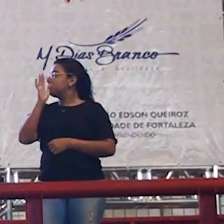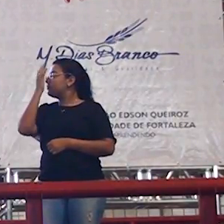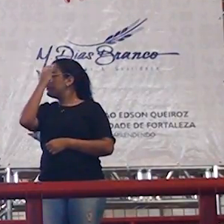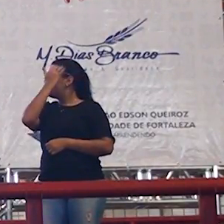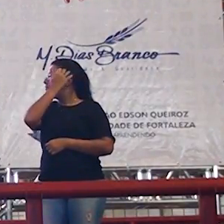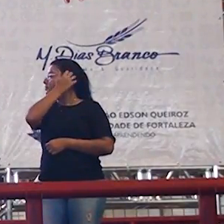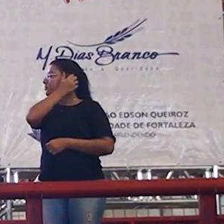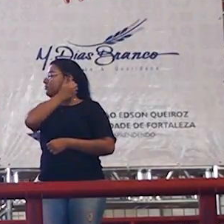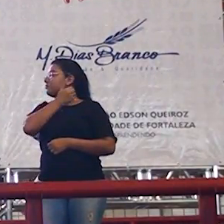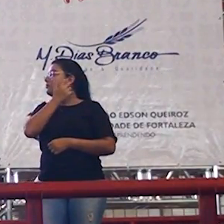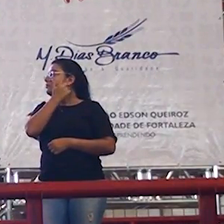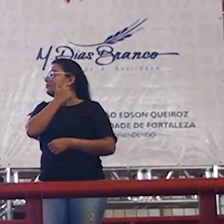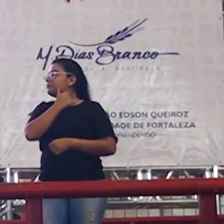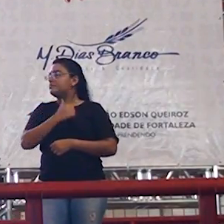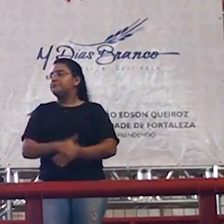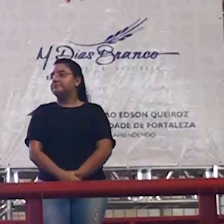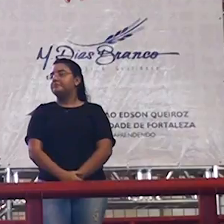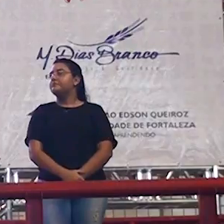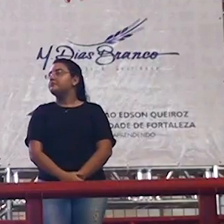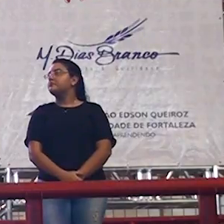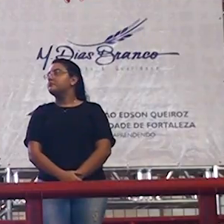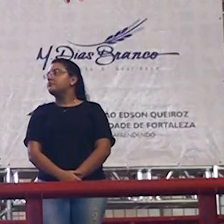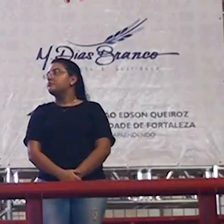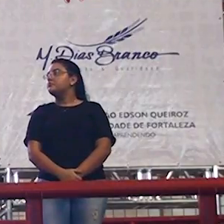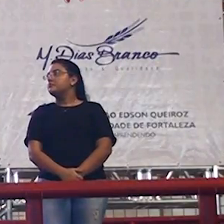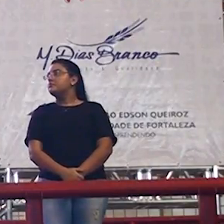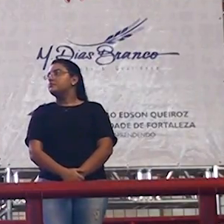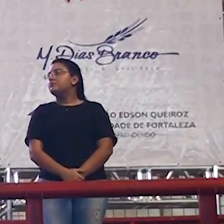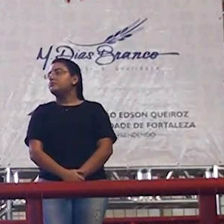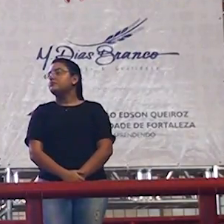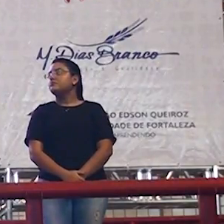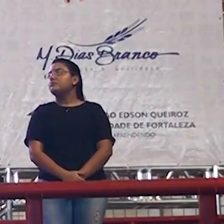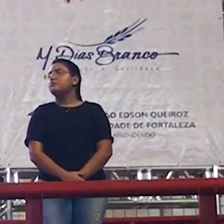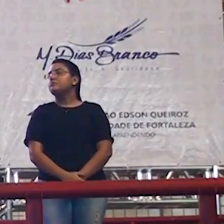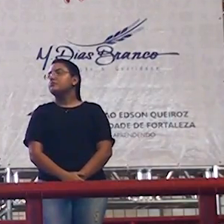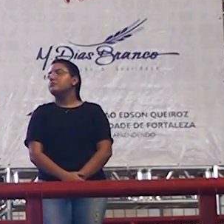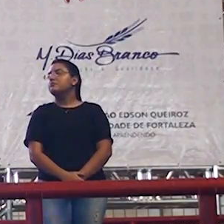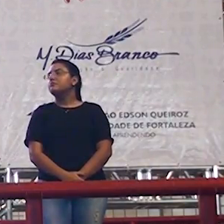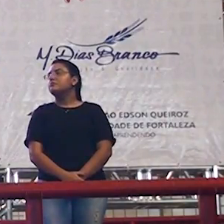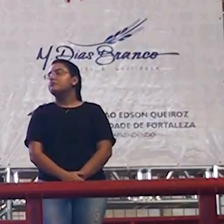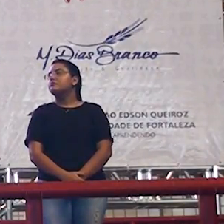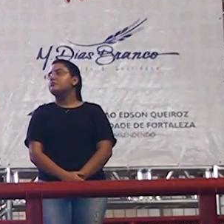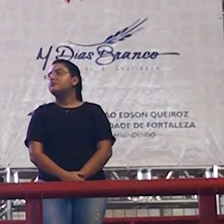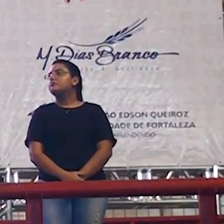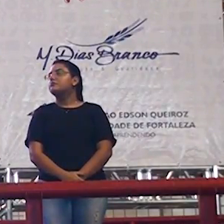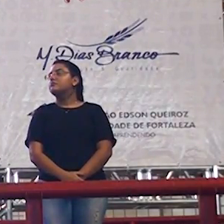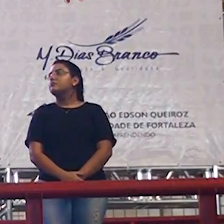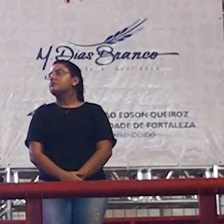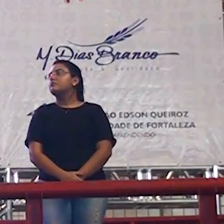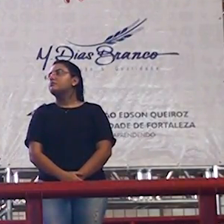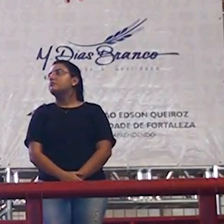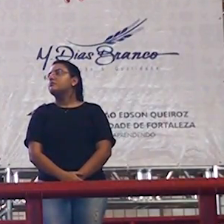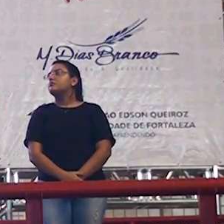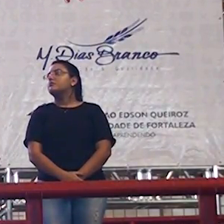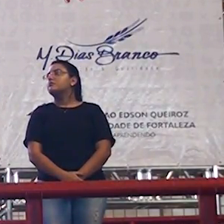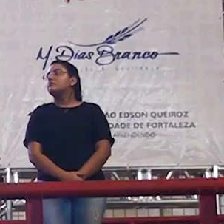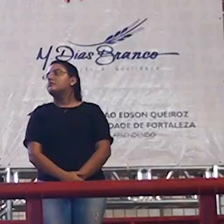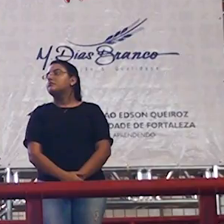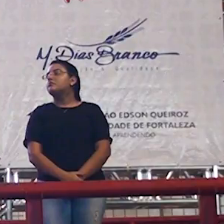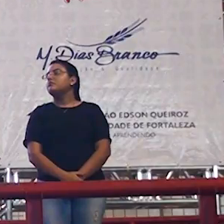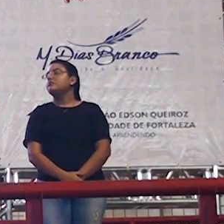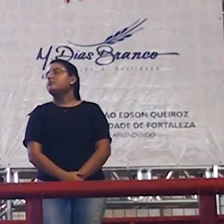Quanto tempo eu tenho? Vamos resolvendo questões aqui, né? Ah, tem muito tempo ainda, tem meia